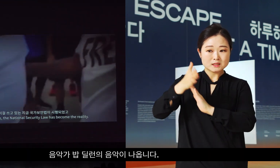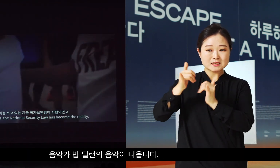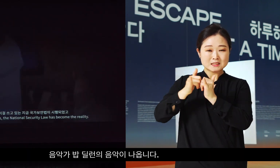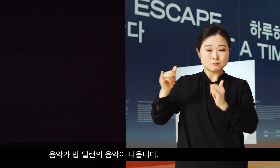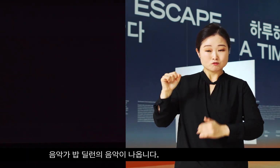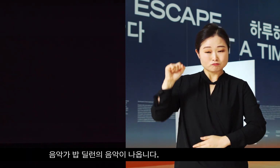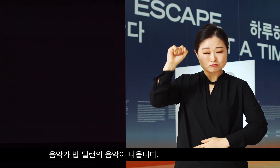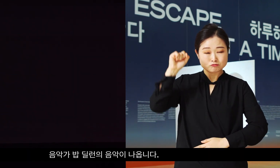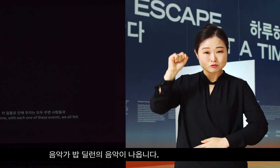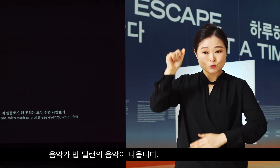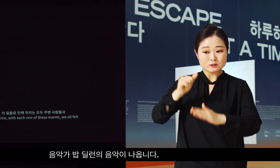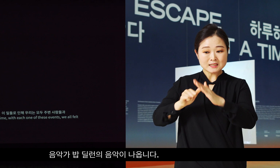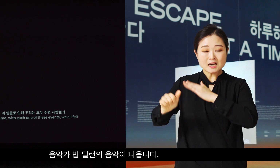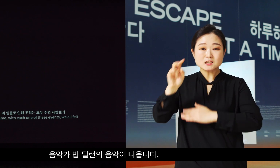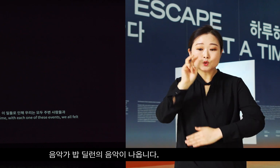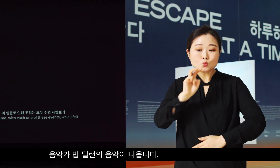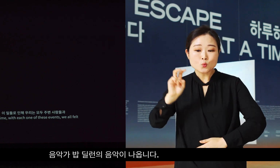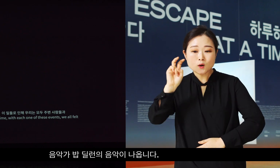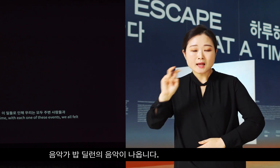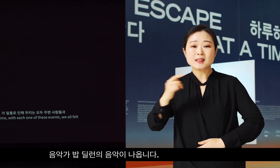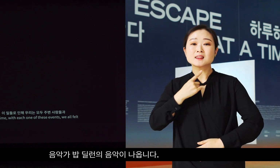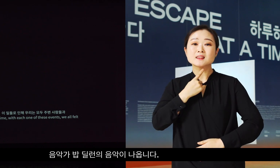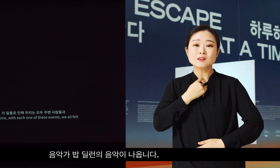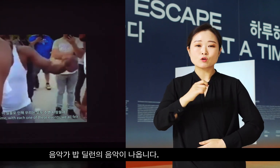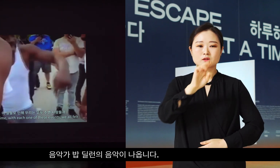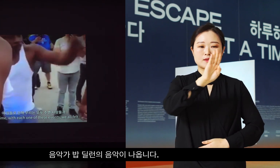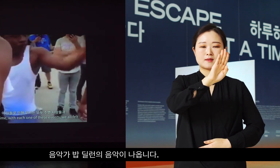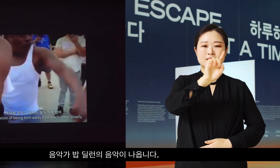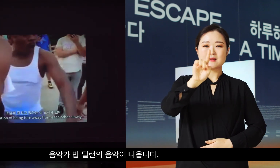음악가 밥 딜런의 음악이 나옵니다.